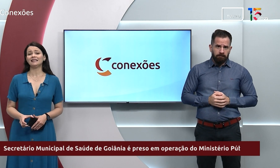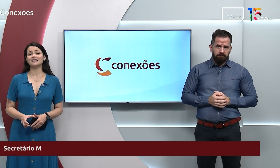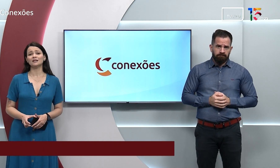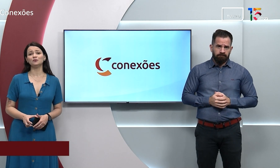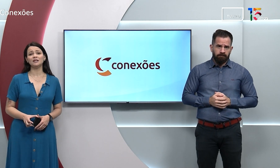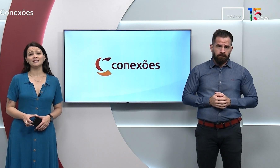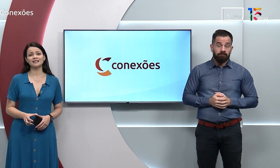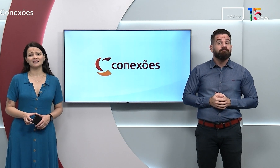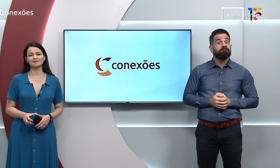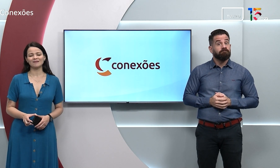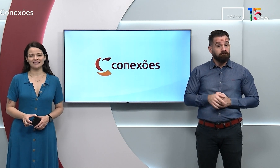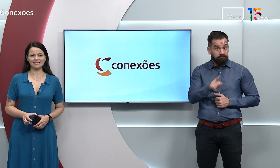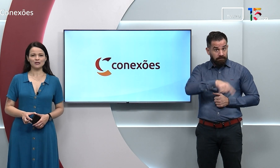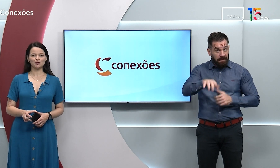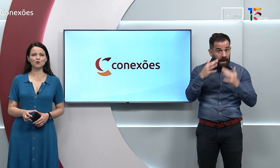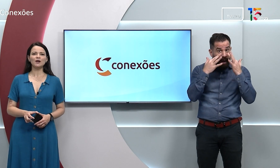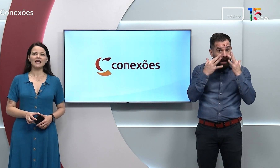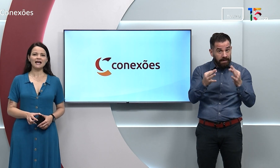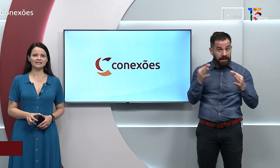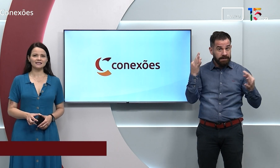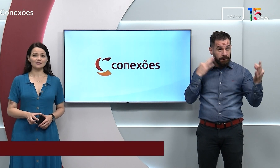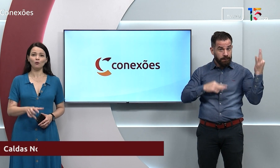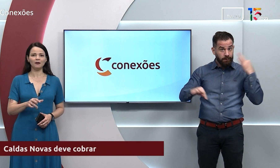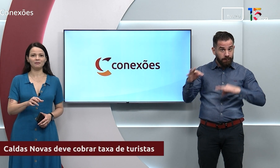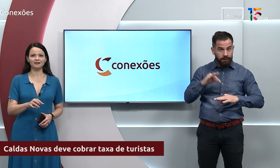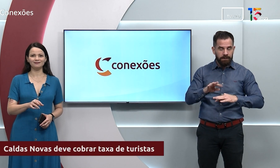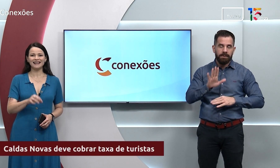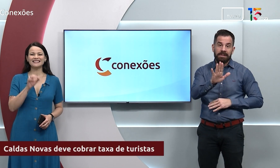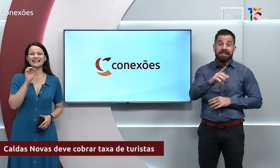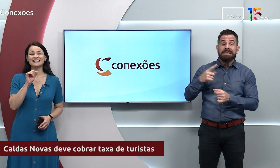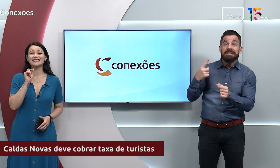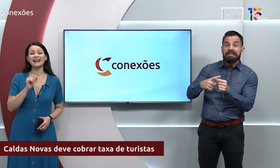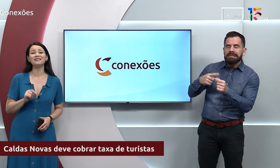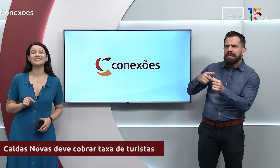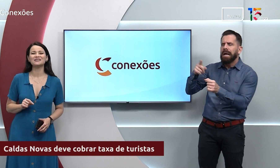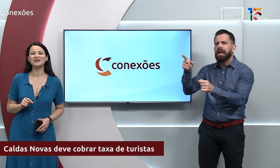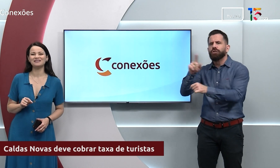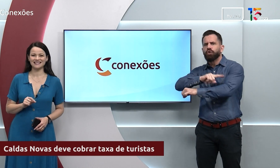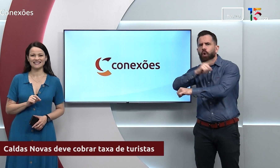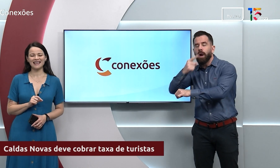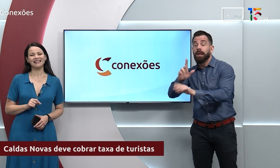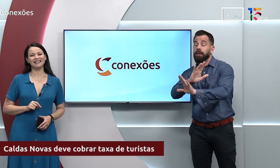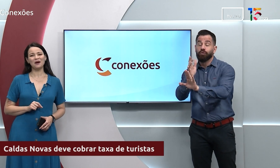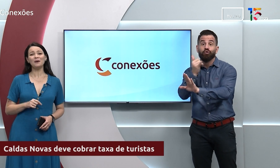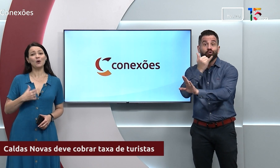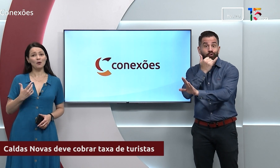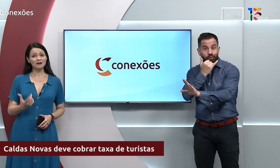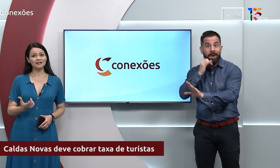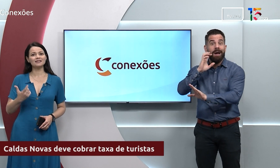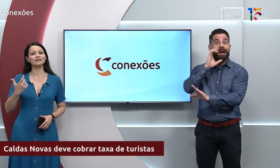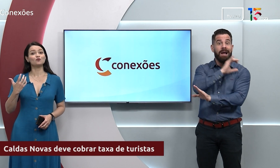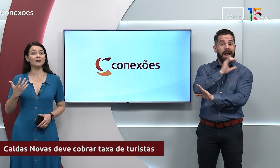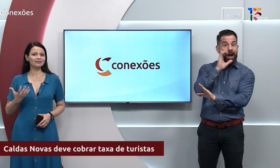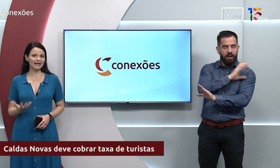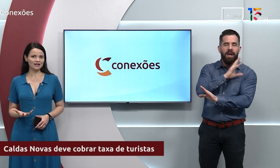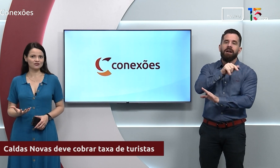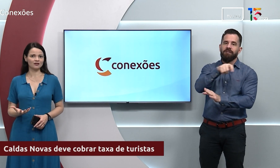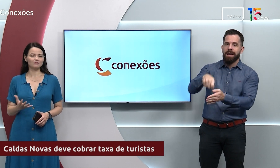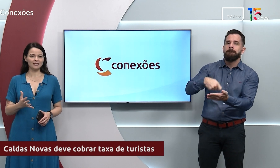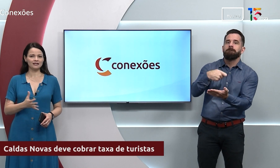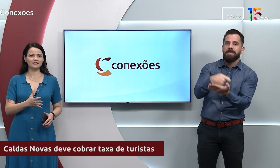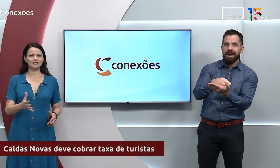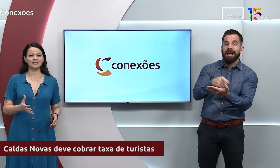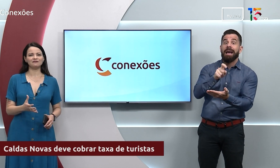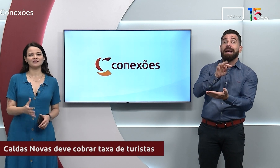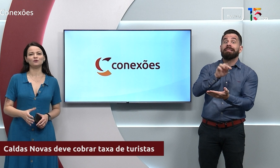E atenção turistas, a cidade de cidade de Caldas Novas, terá uma cobrança de uma taxa